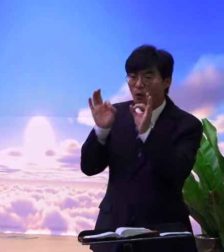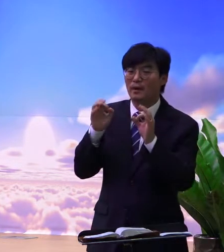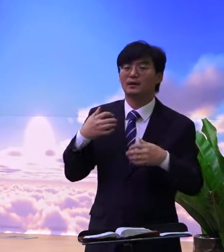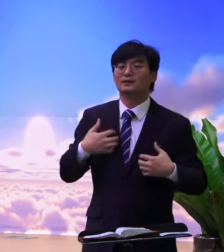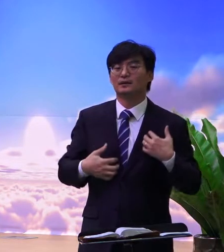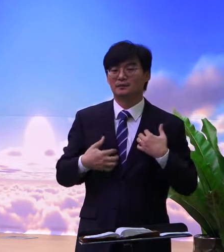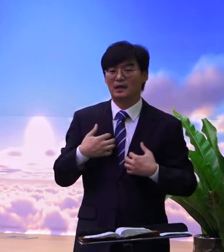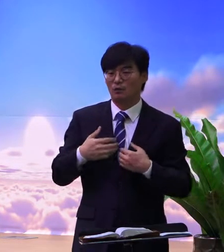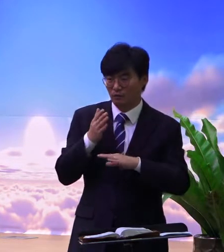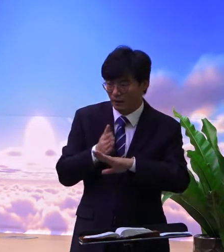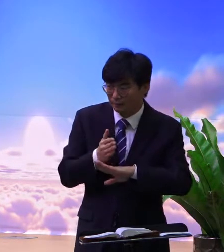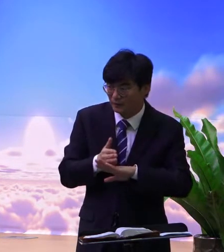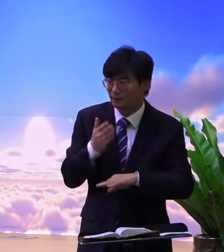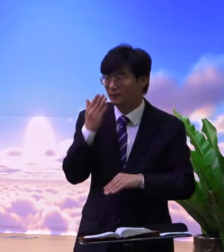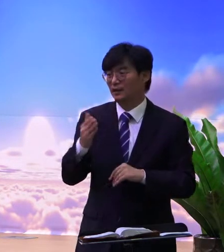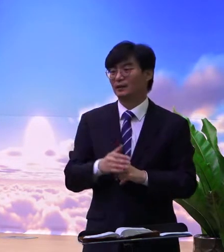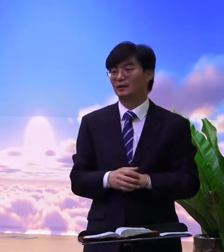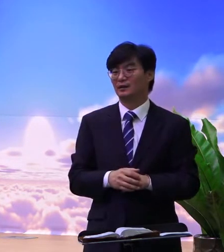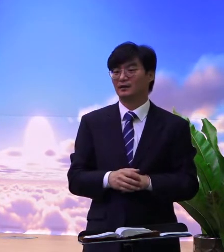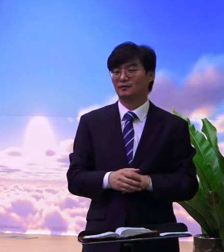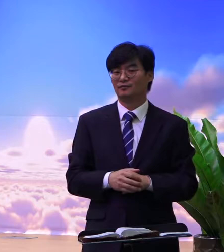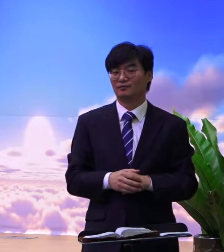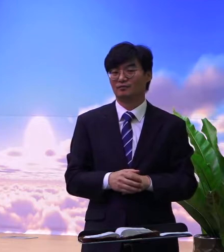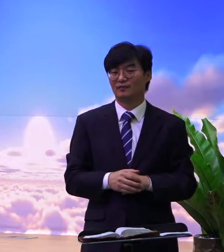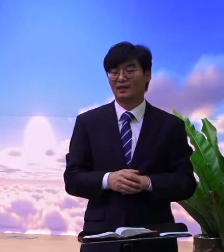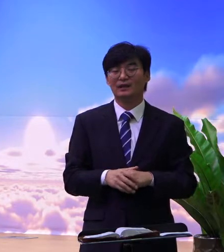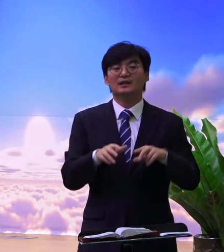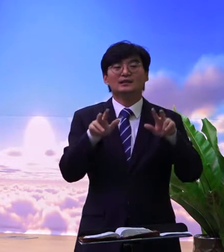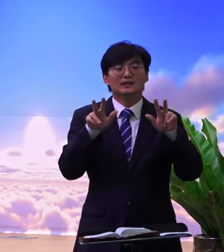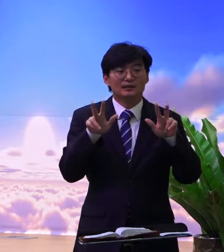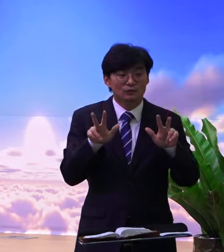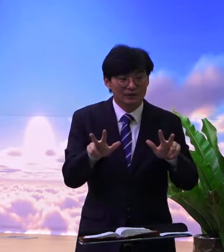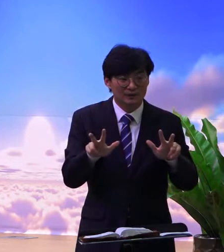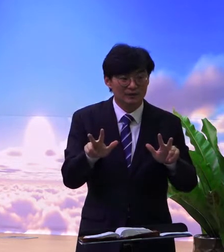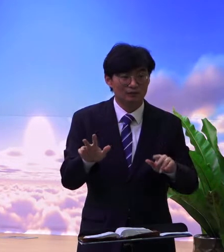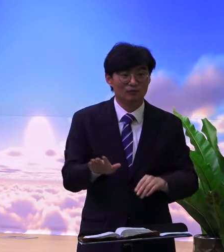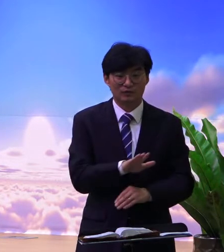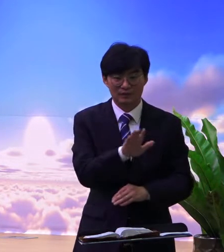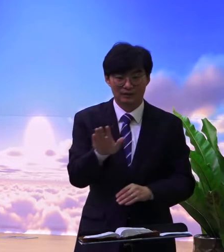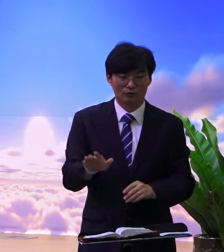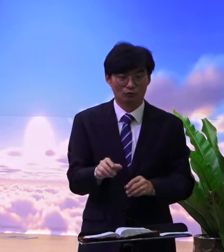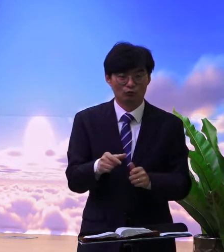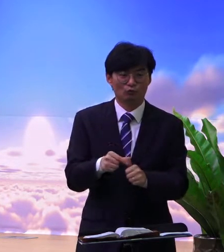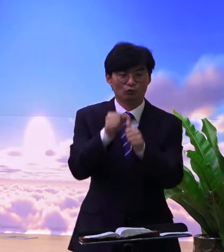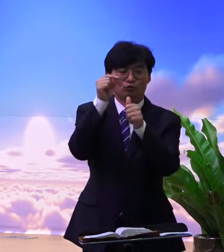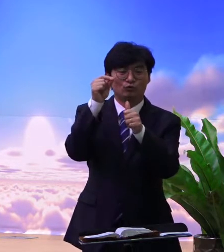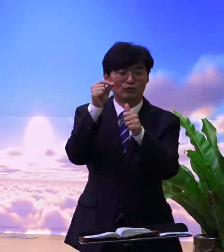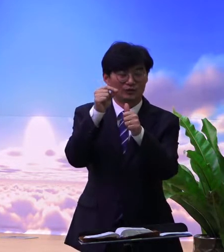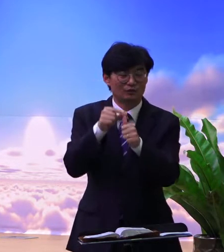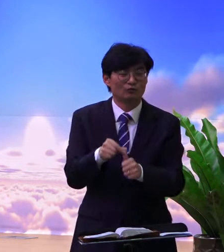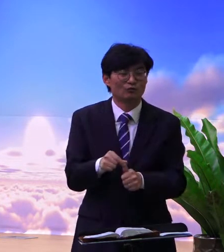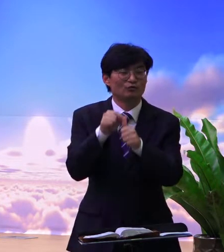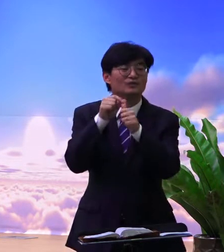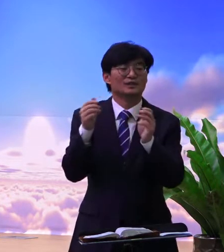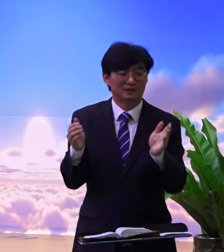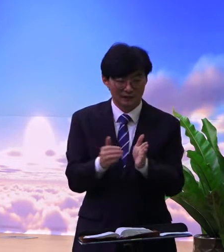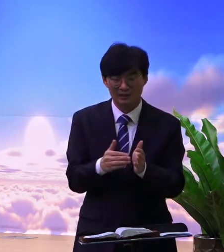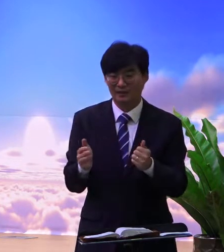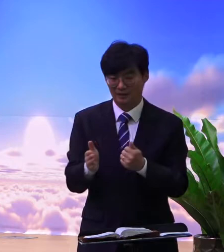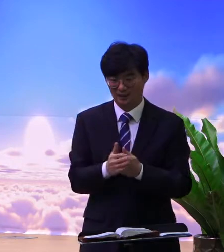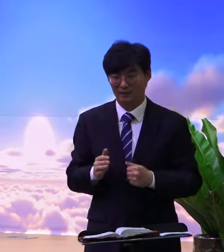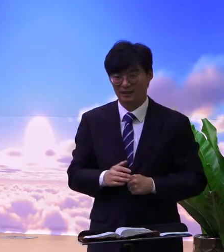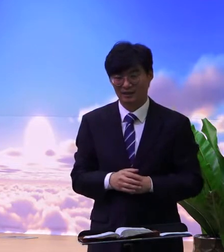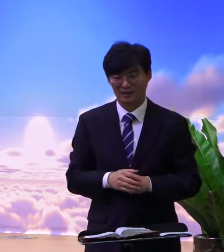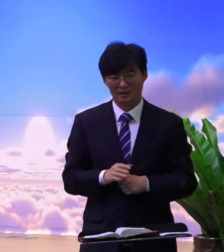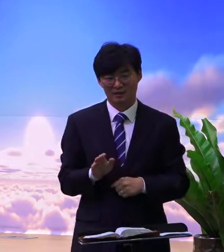여러분, 우리는 예수님 만나고 구원받았지 않습니까? 우리가 이미 구원받을 그때부터 우리는 죄로 인해서